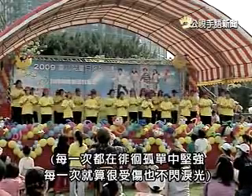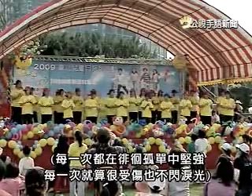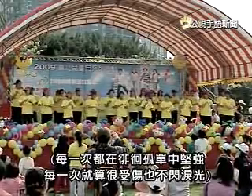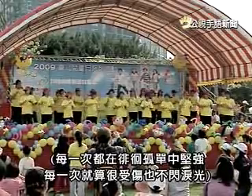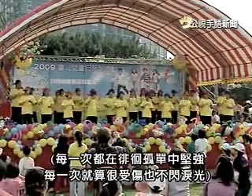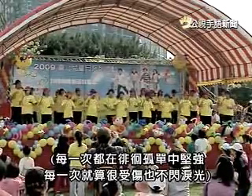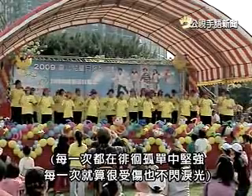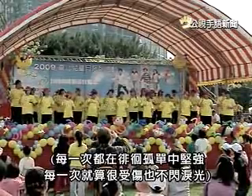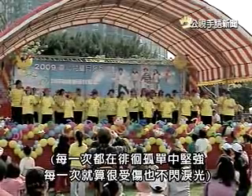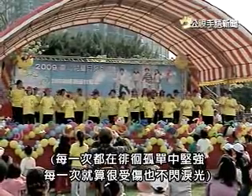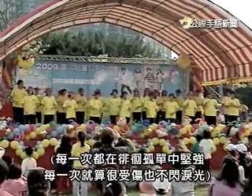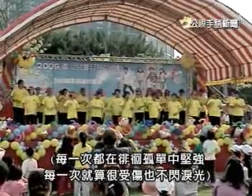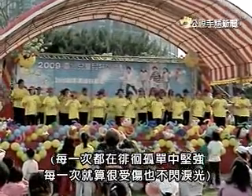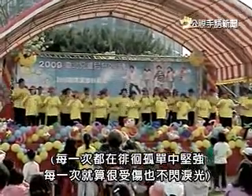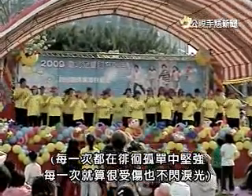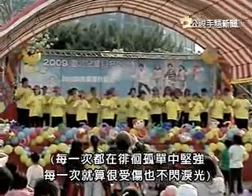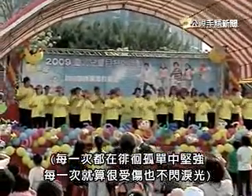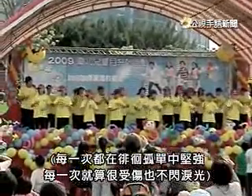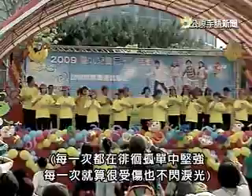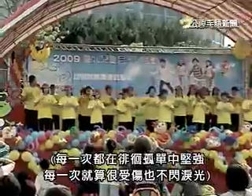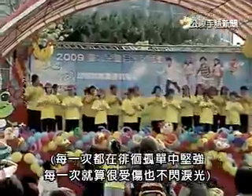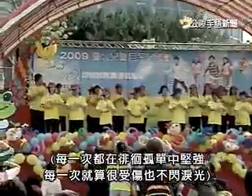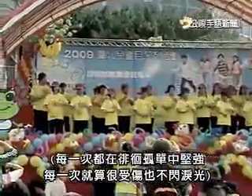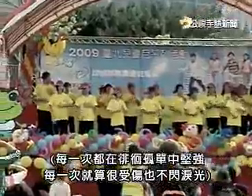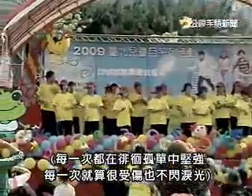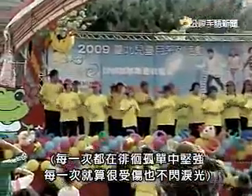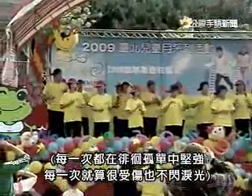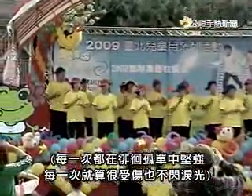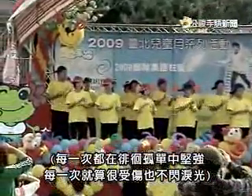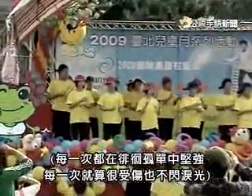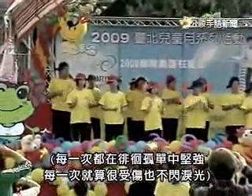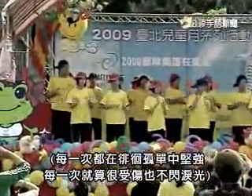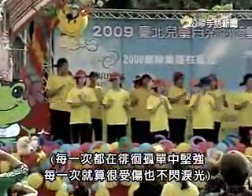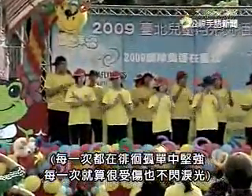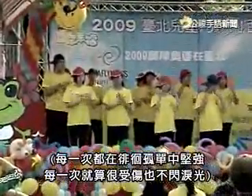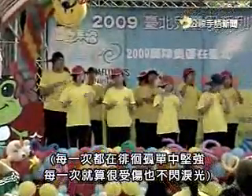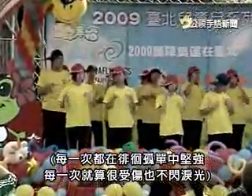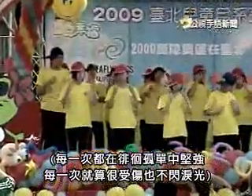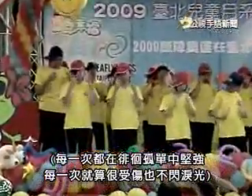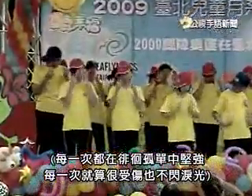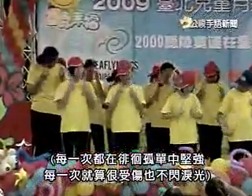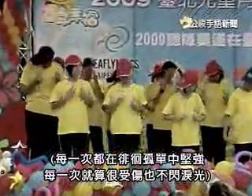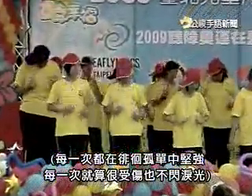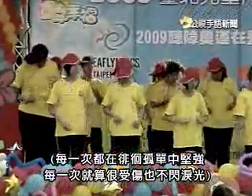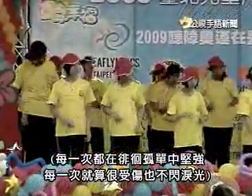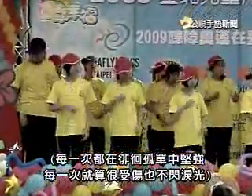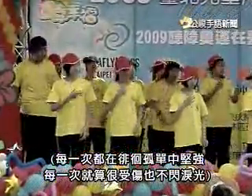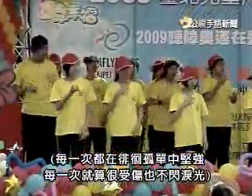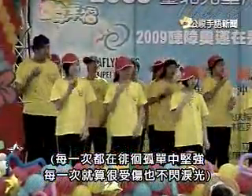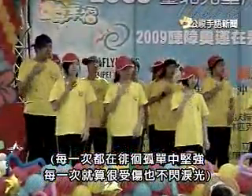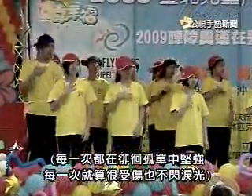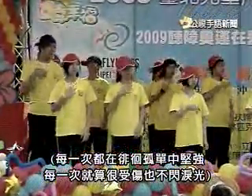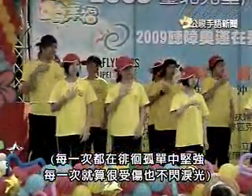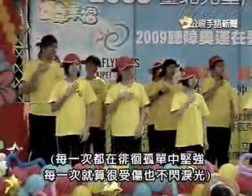一次就算很受伤也不闪泪光。